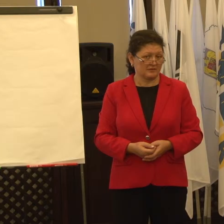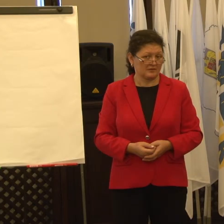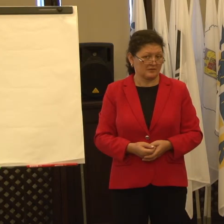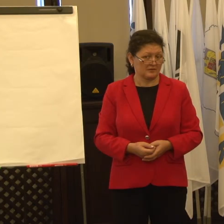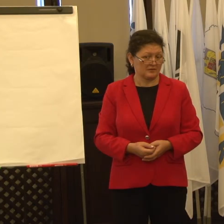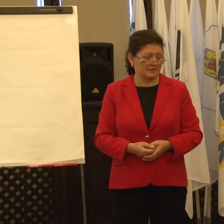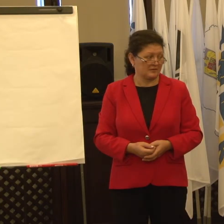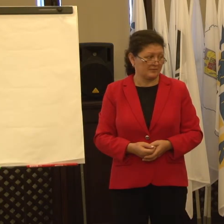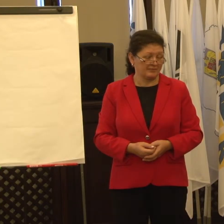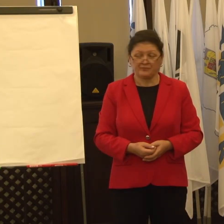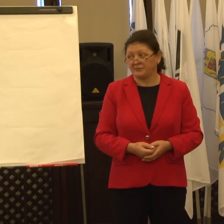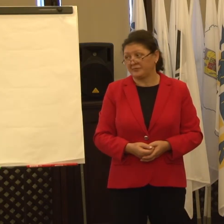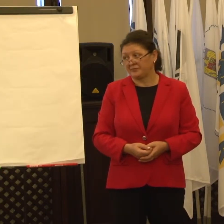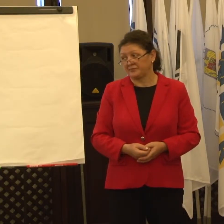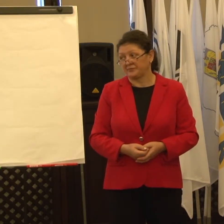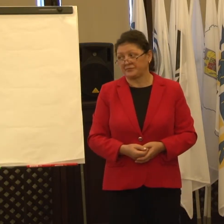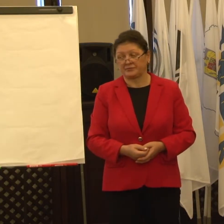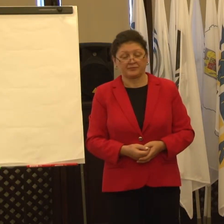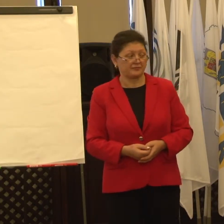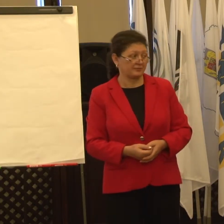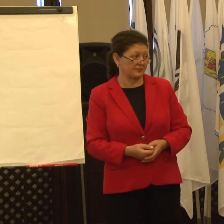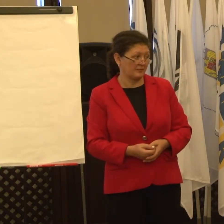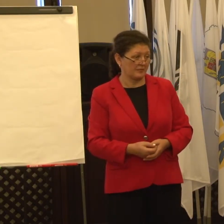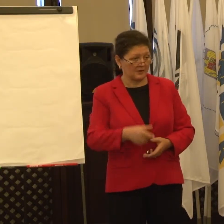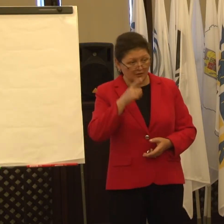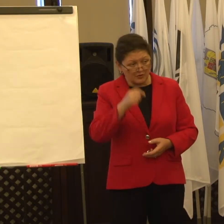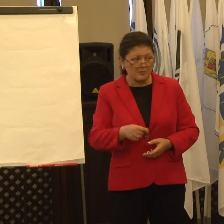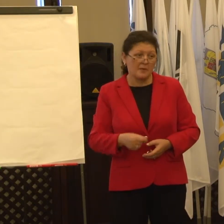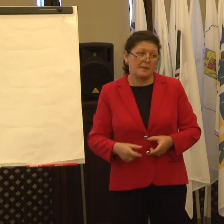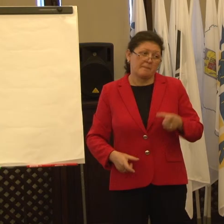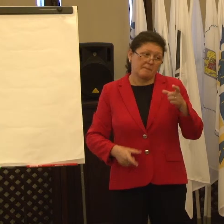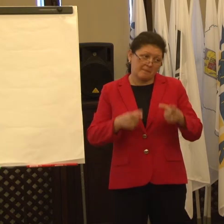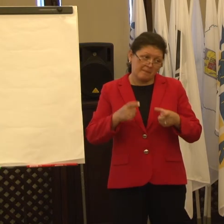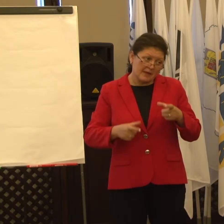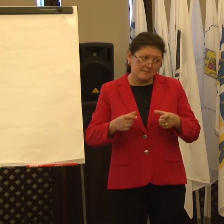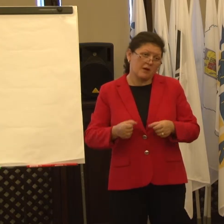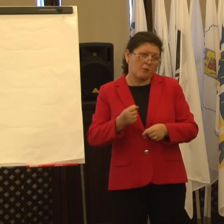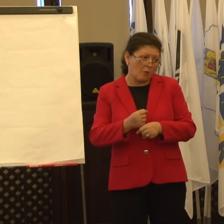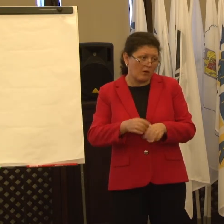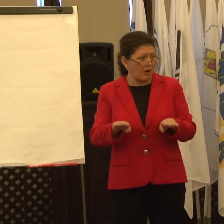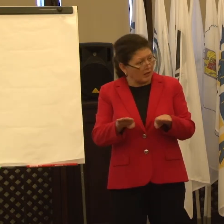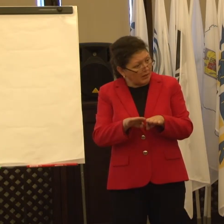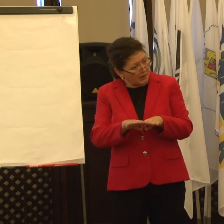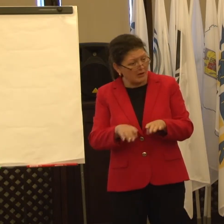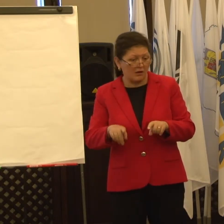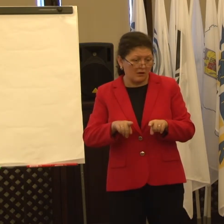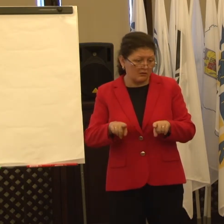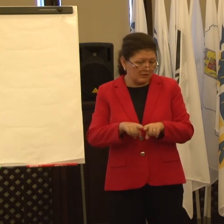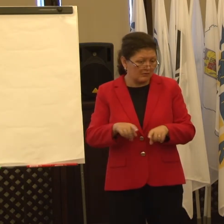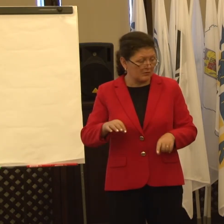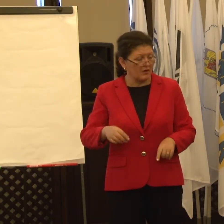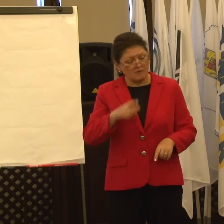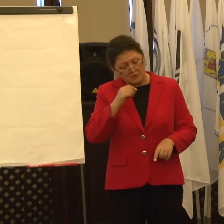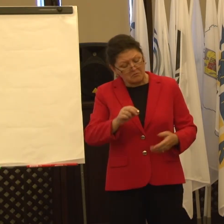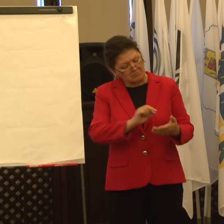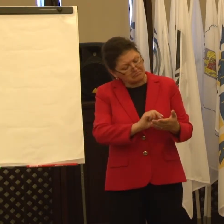Da? Pentru că vorbim de integrare, foarte frumos, avem scris